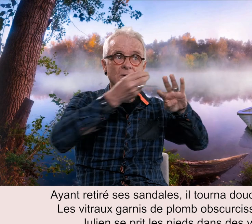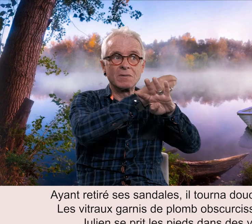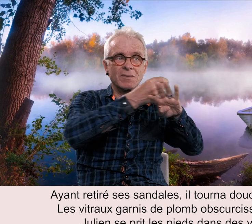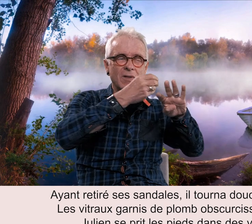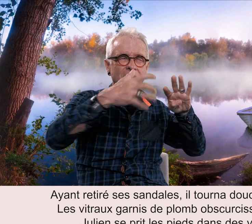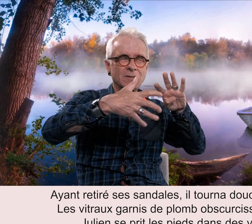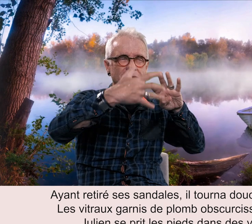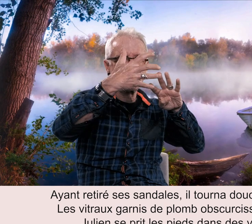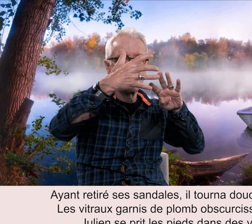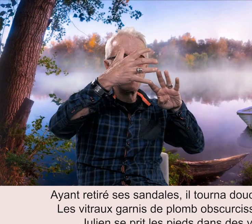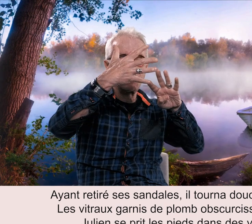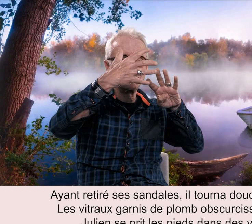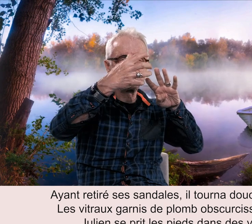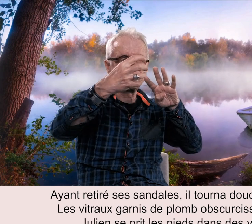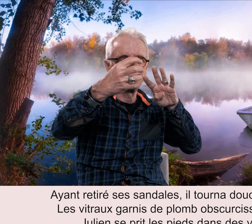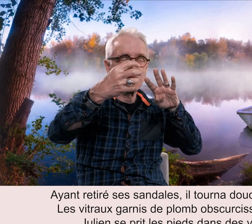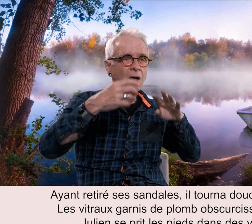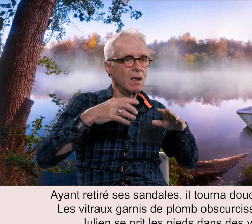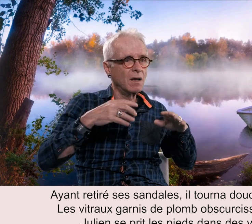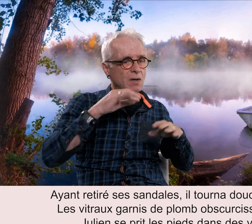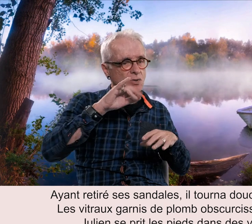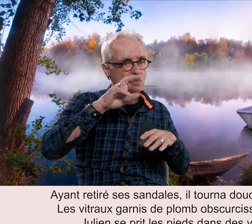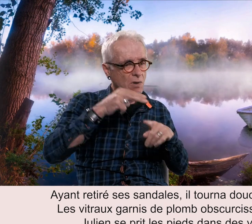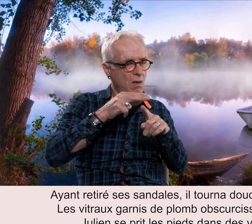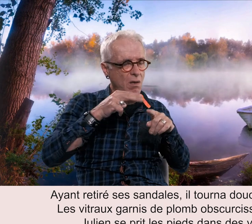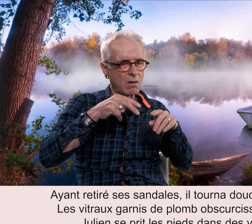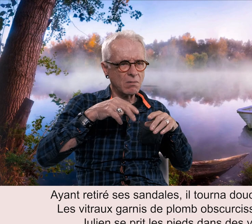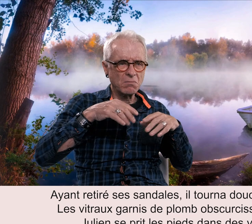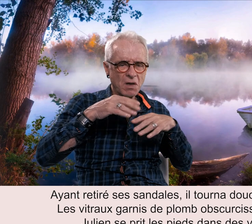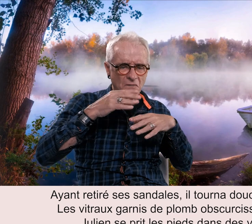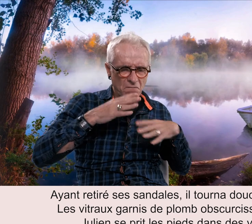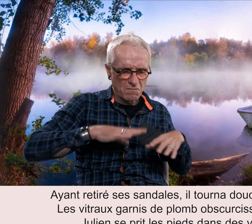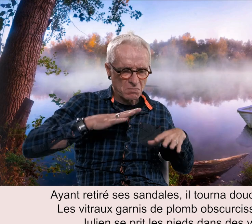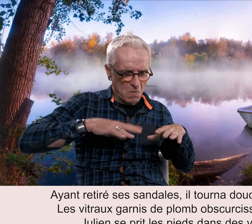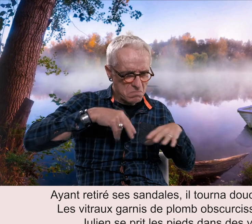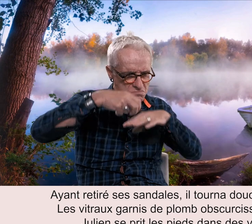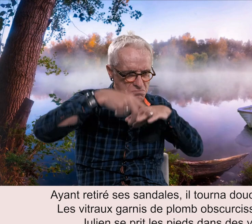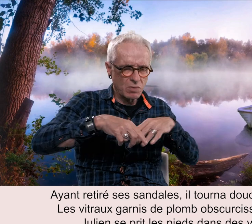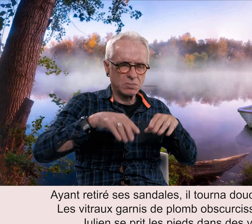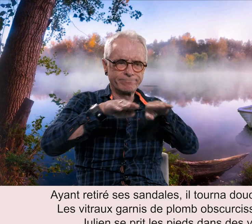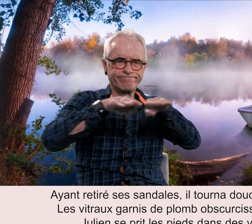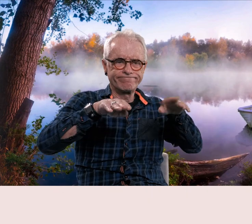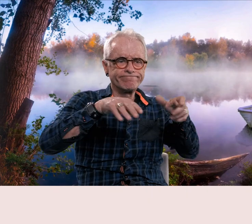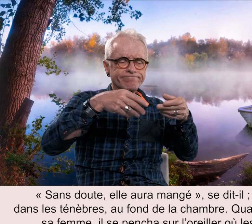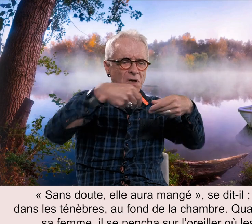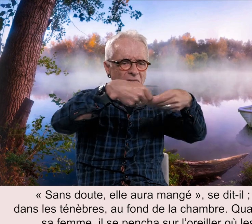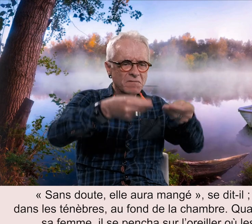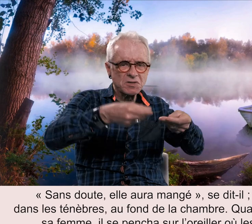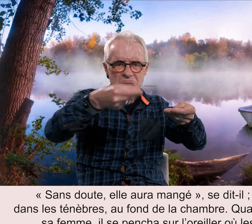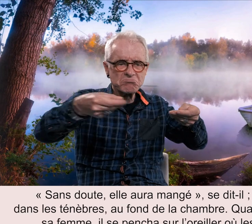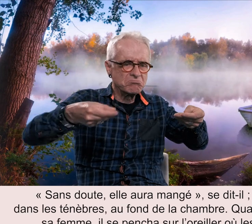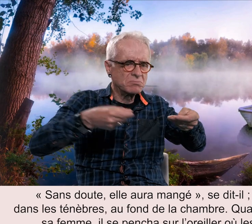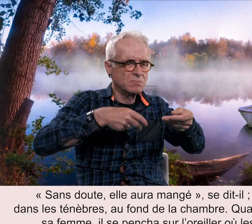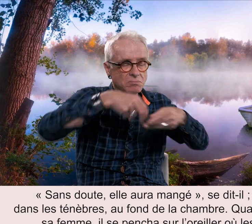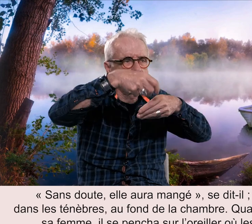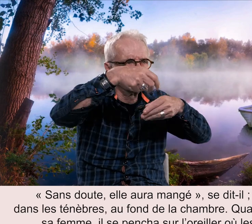pâleur de l'aube. Julien se prit les pieds dans des vêtements par terre. Un peu plus loin, il heurta une crédence encore chargée de vaisselle. « Sans doute